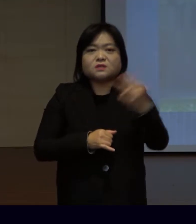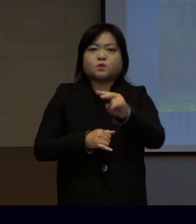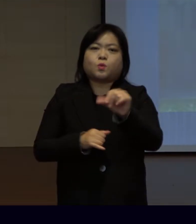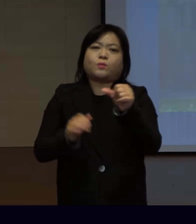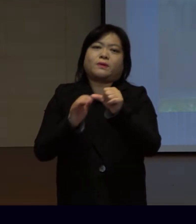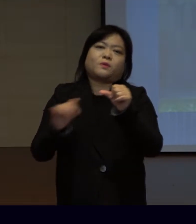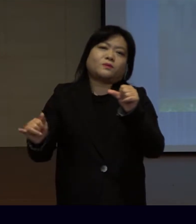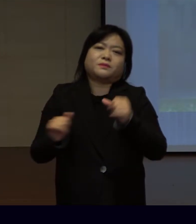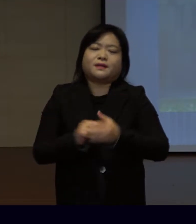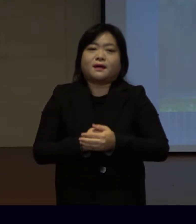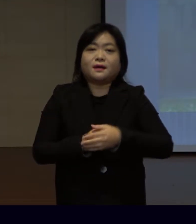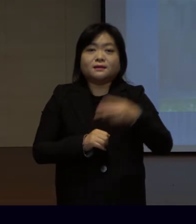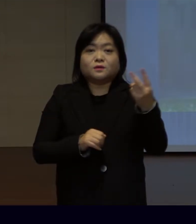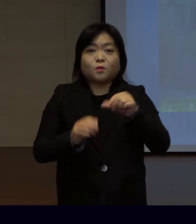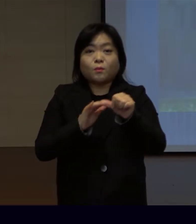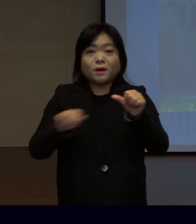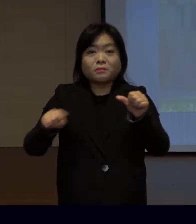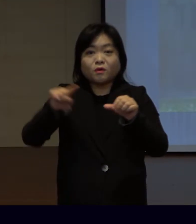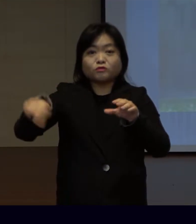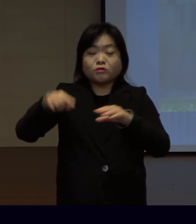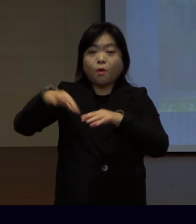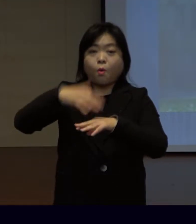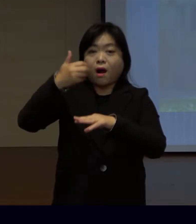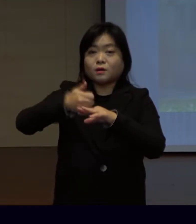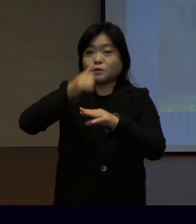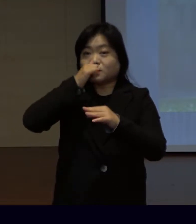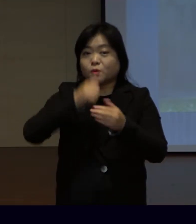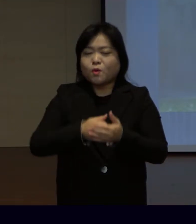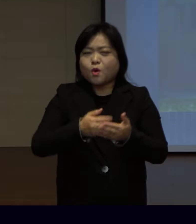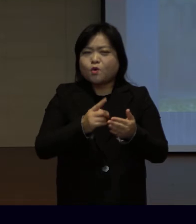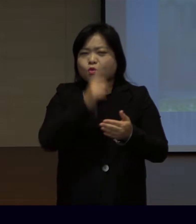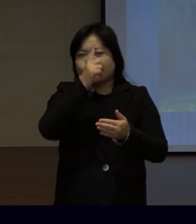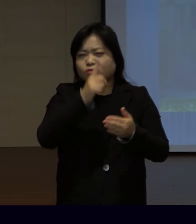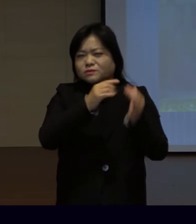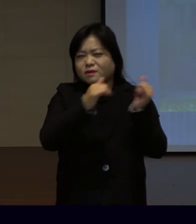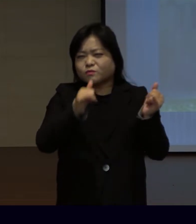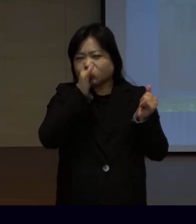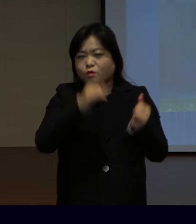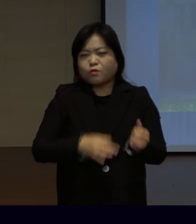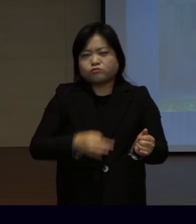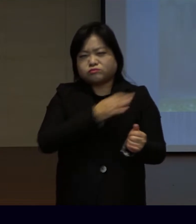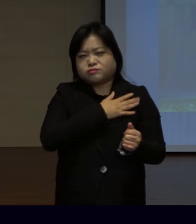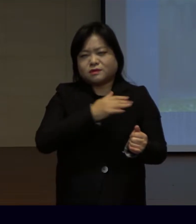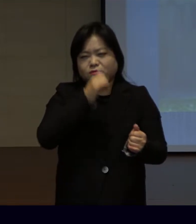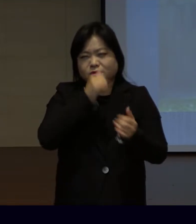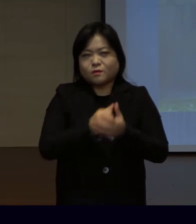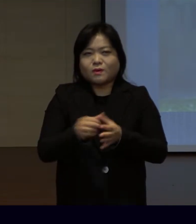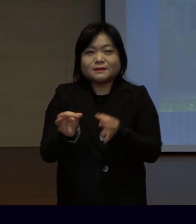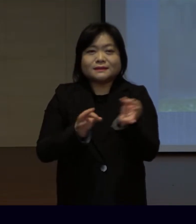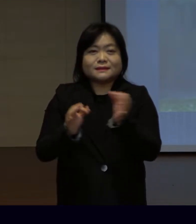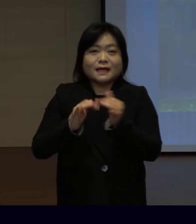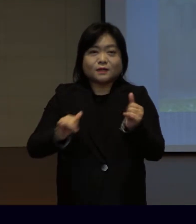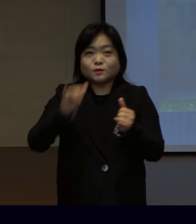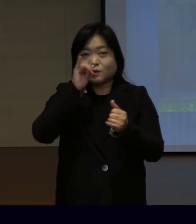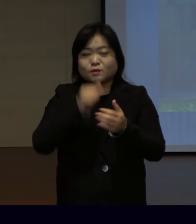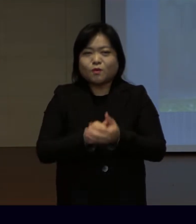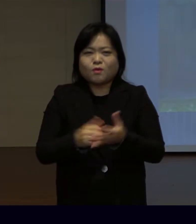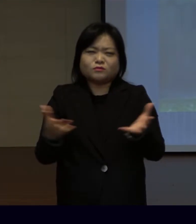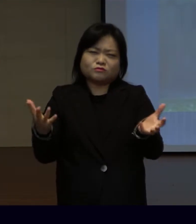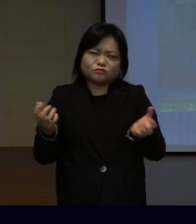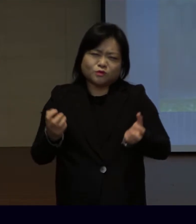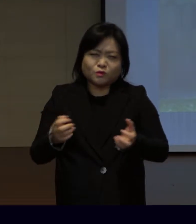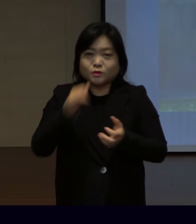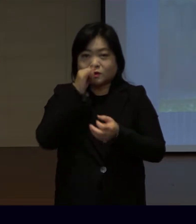2,500명입니다. 거기에는 왕도 있고 뭐 귀족도 있고 부르주아도 있고 상인도 있고 수전노도